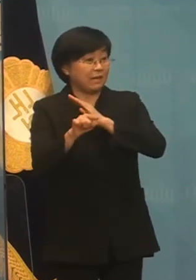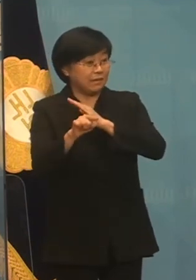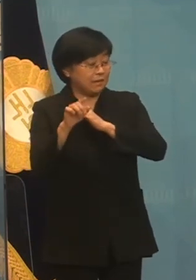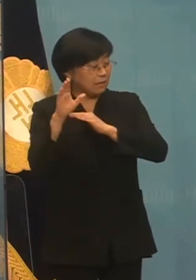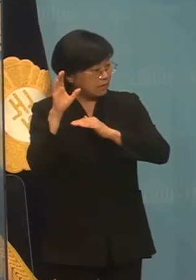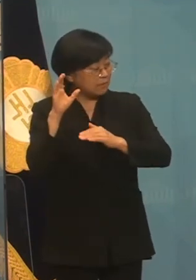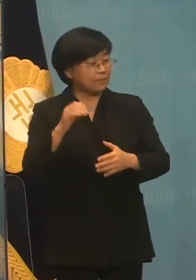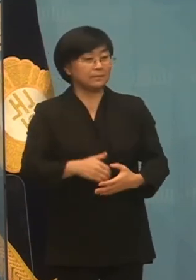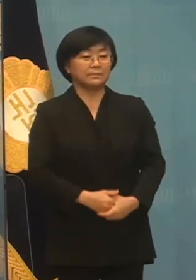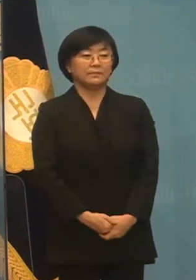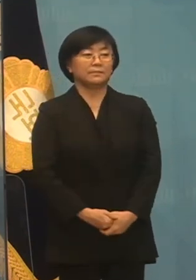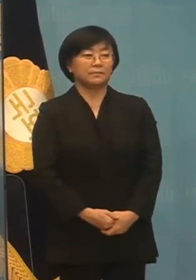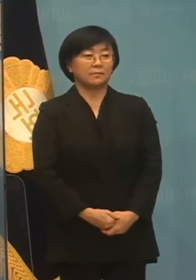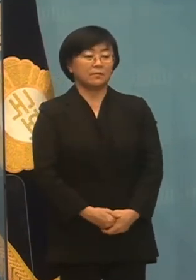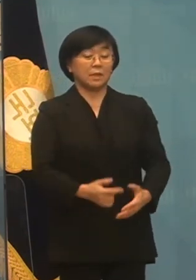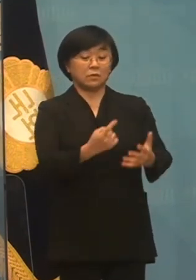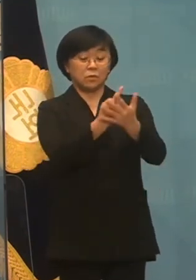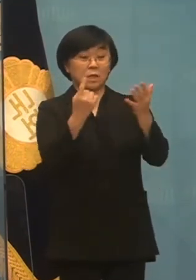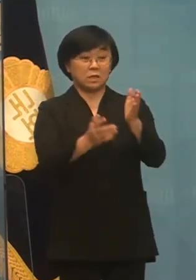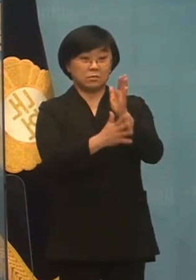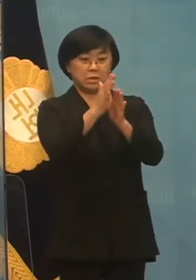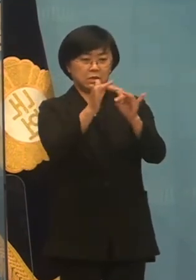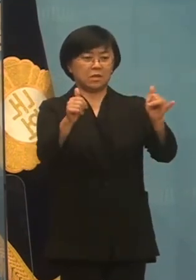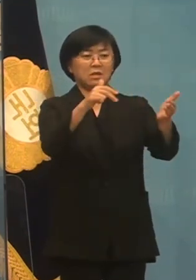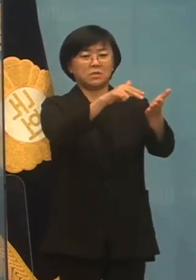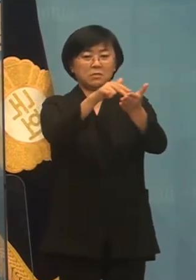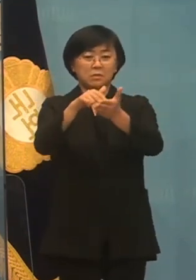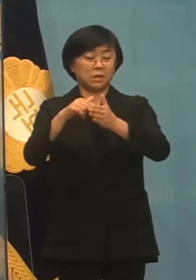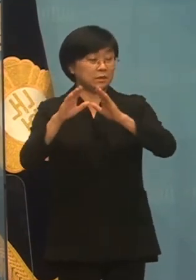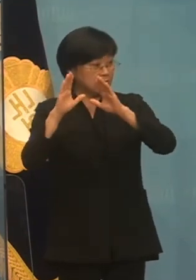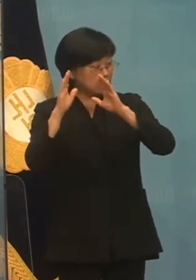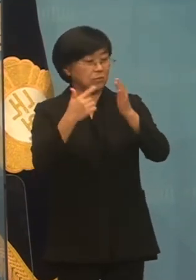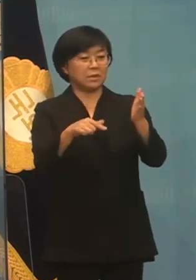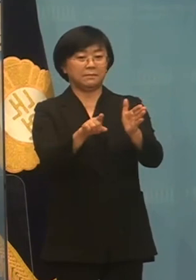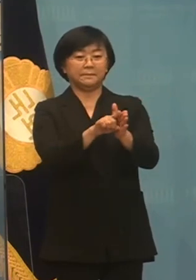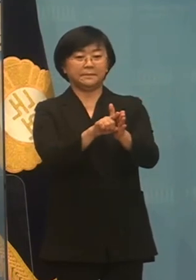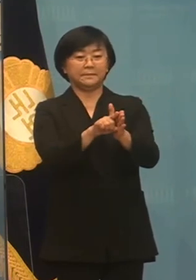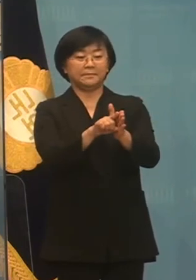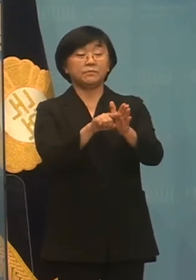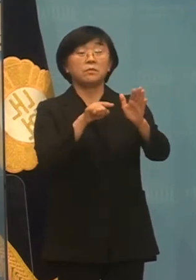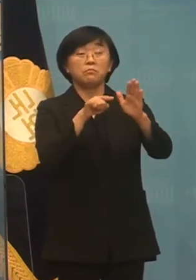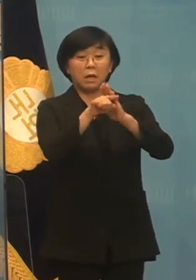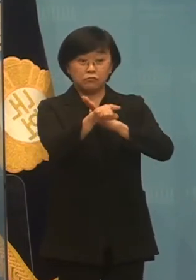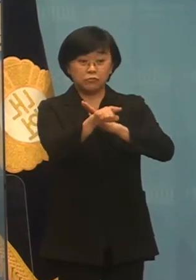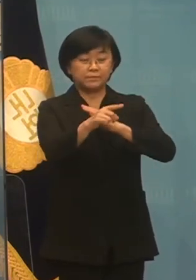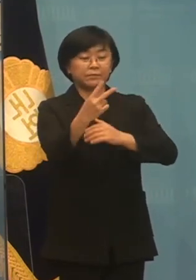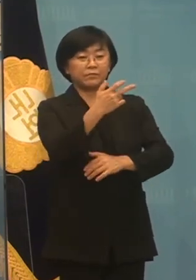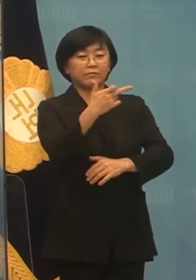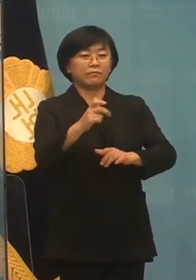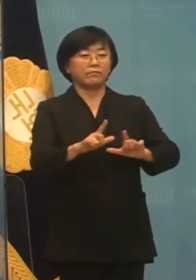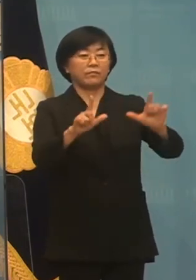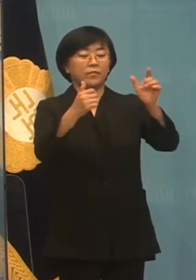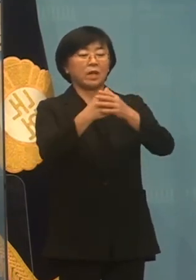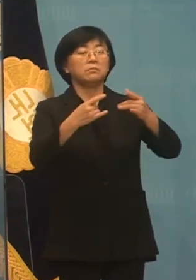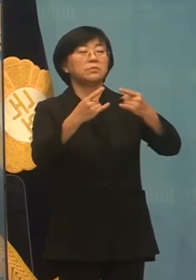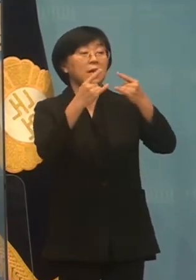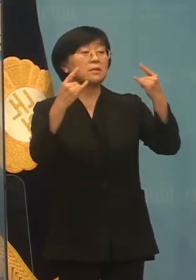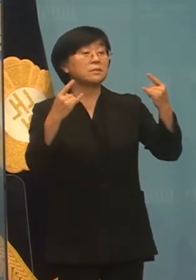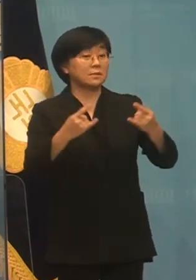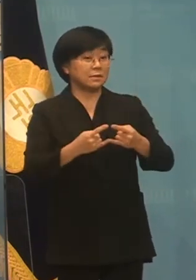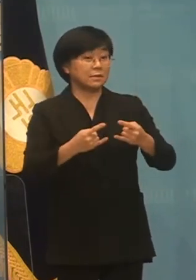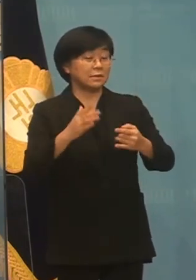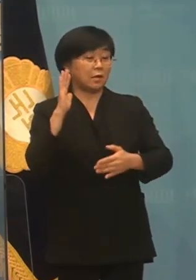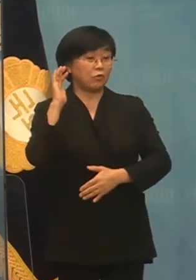간다입니다. 상대적으로 소외된 시민들의 이야기를 들으러 간다는 것이고요. 이는 2017년 프랑스 대통령